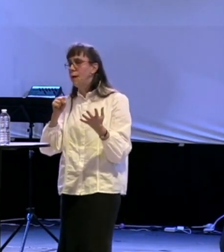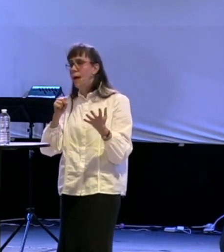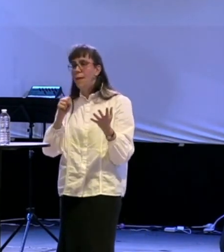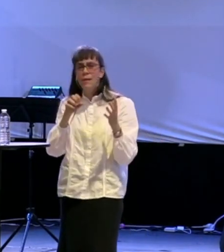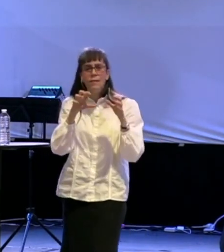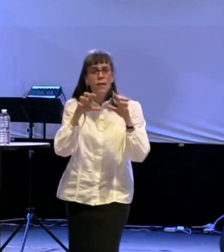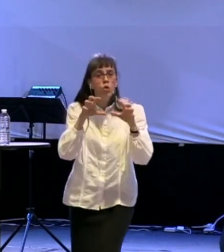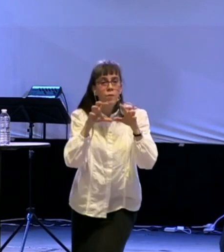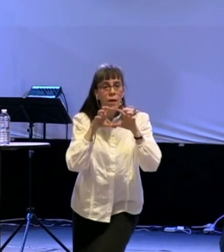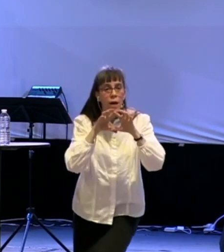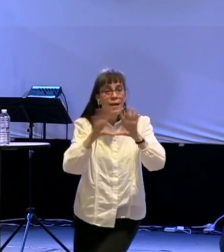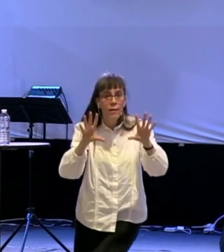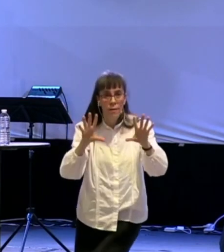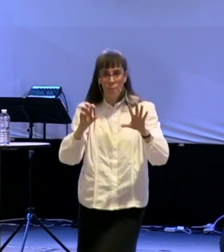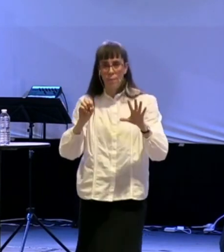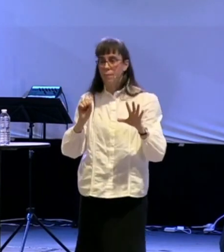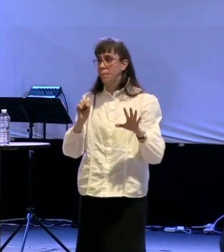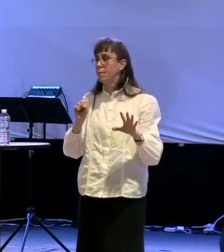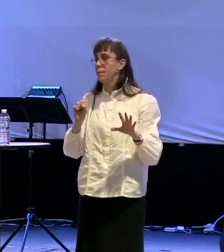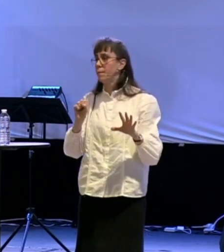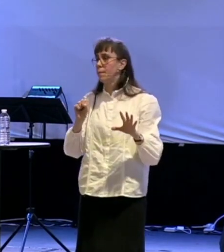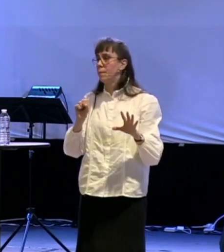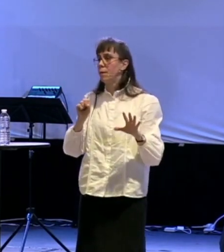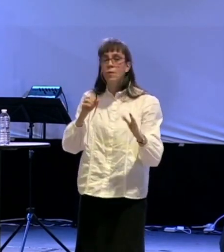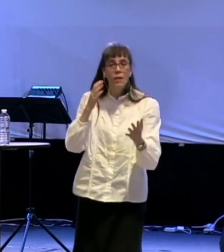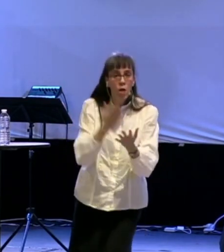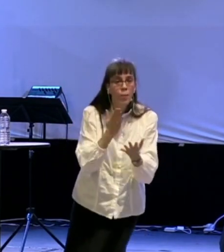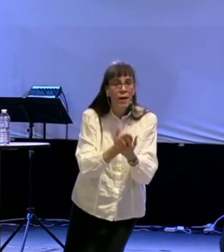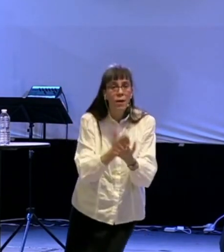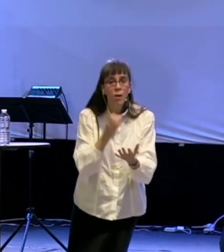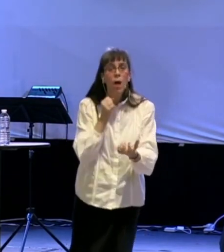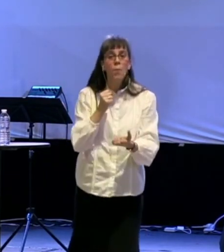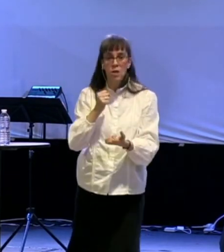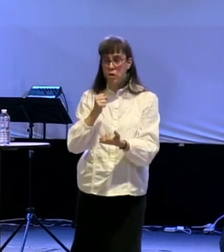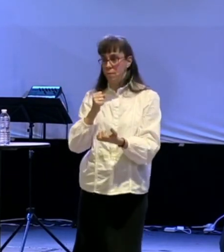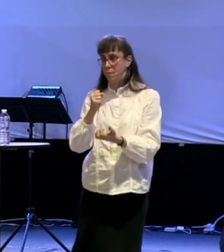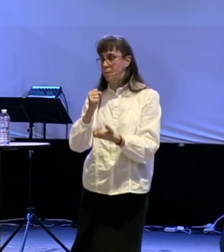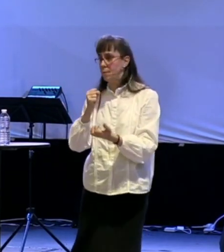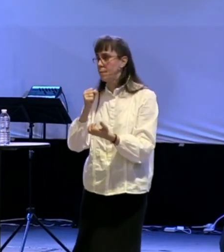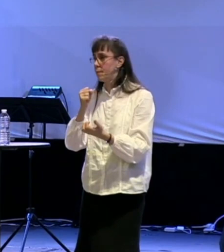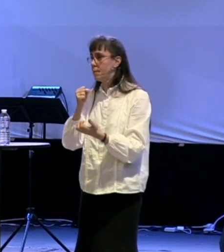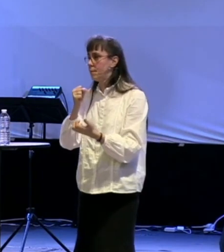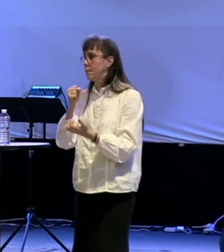cachée. And this needed to be hidden. Pour que le plan de Dieu s'accomplisse. So that God's plan may be accomplished.